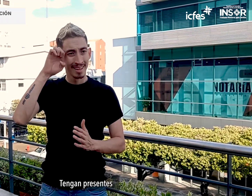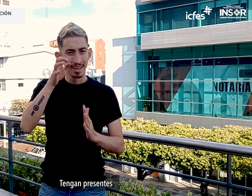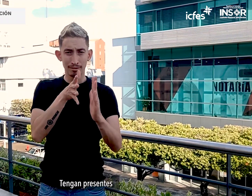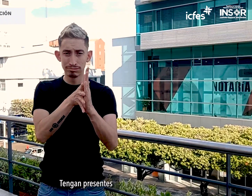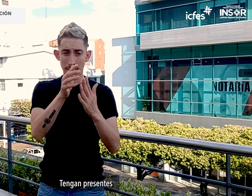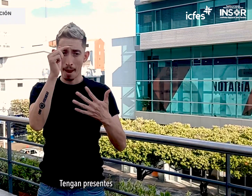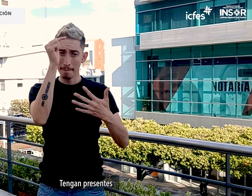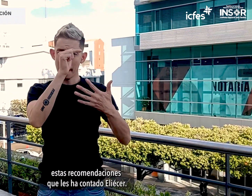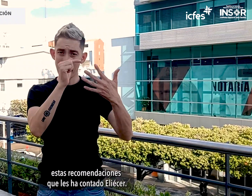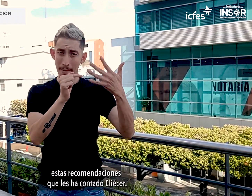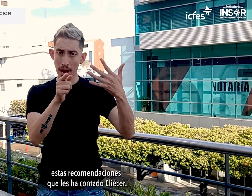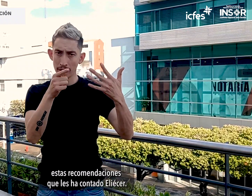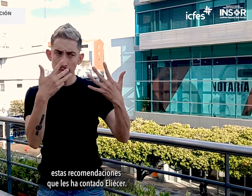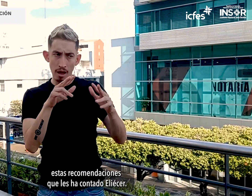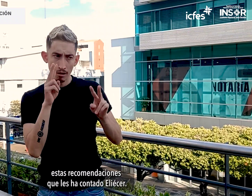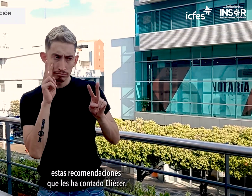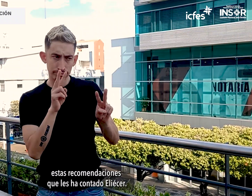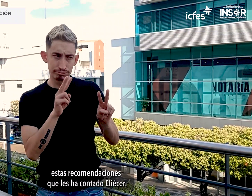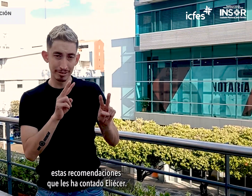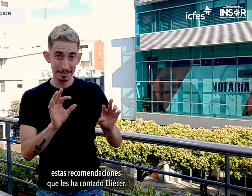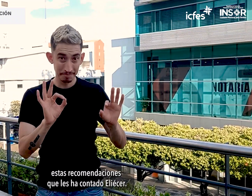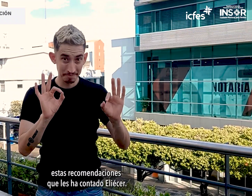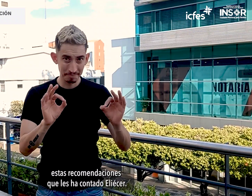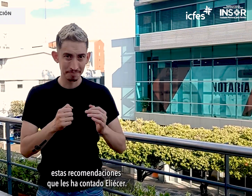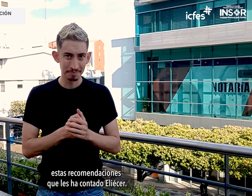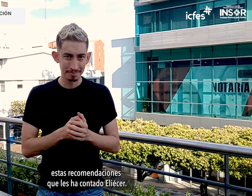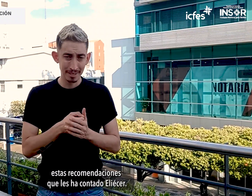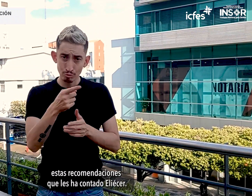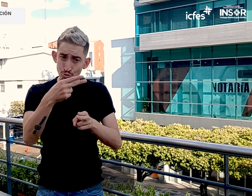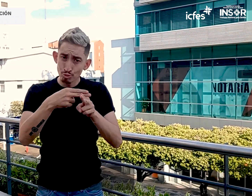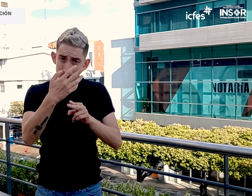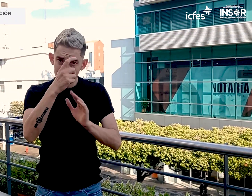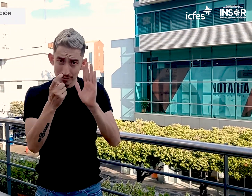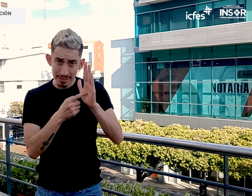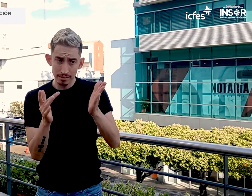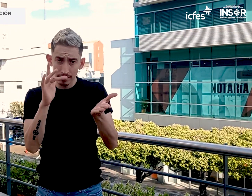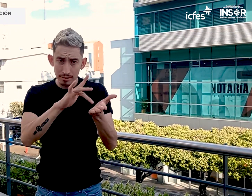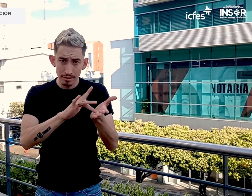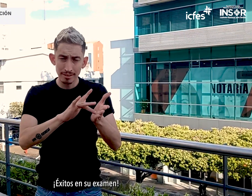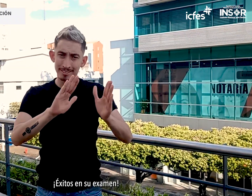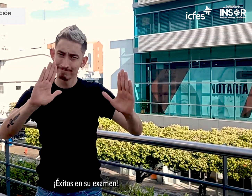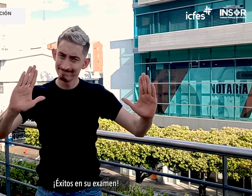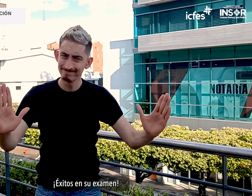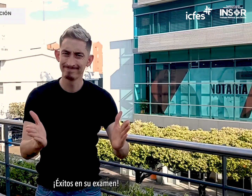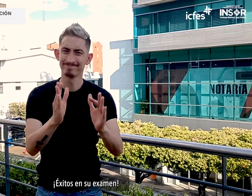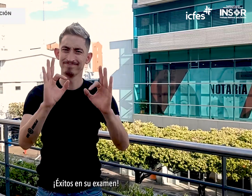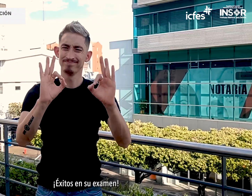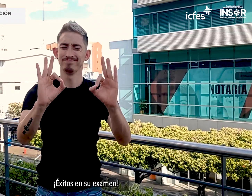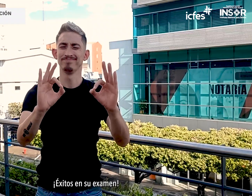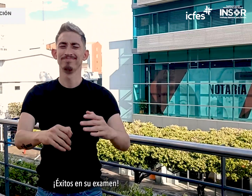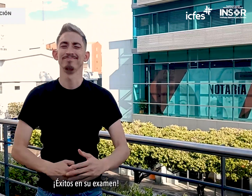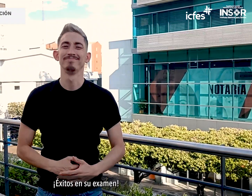Tengan presentes estas recomendaciones que les ha contado Eliezer. Éxitos en su examen.